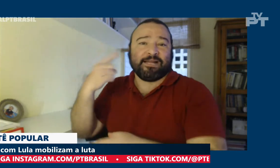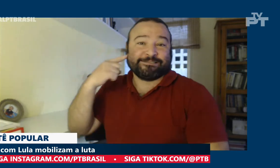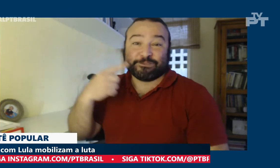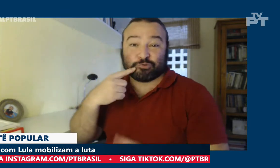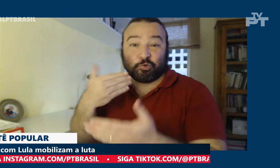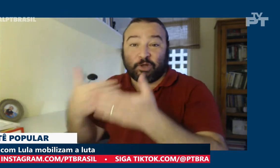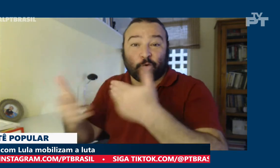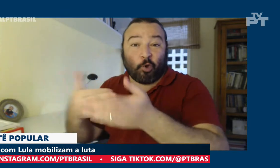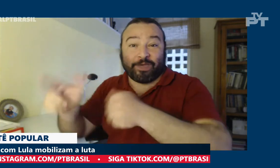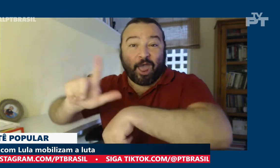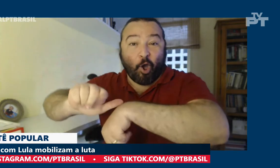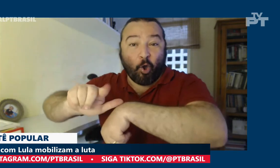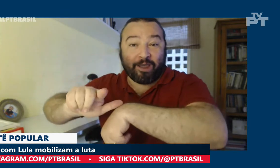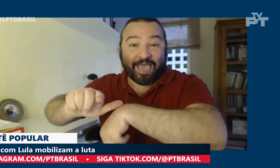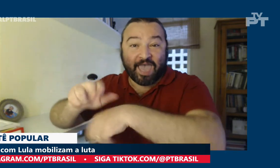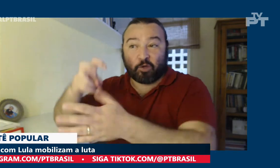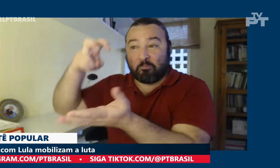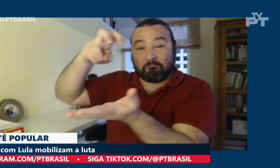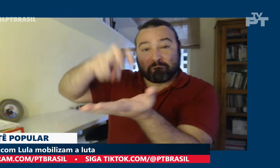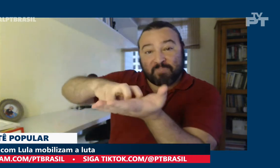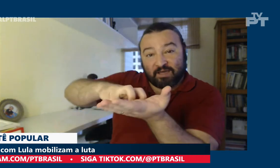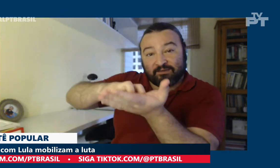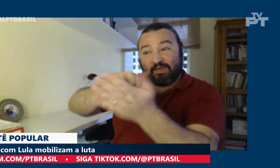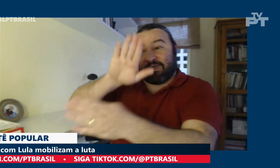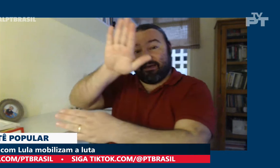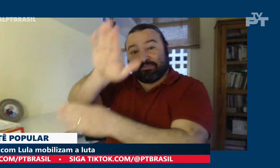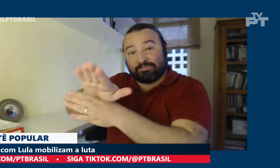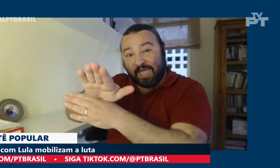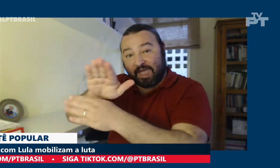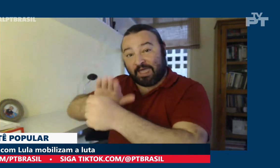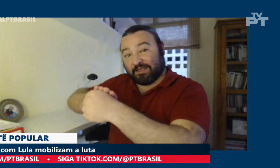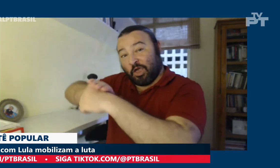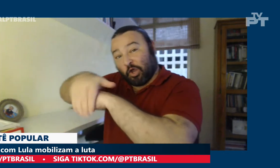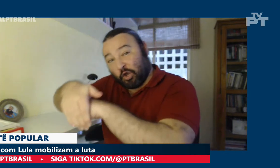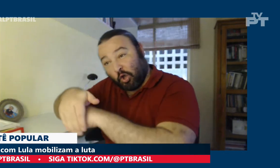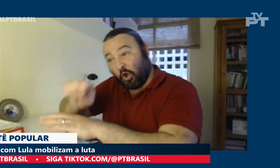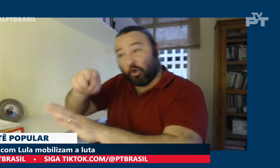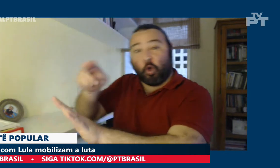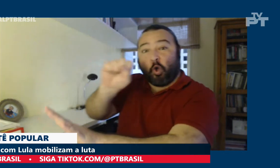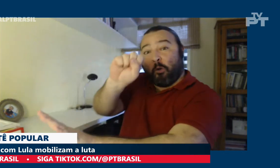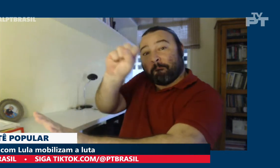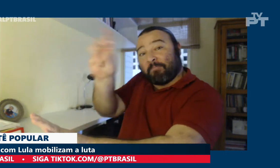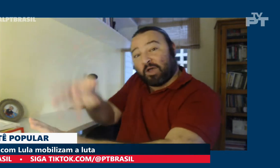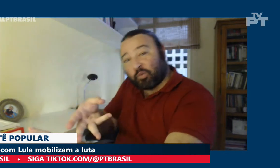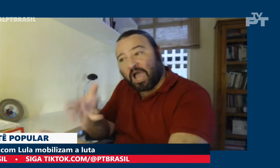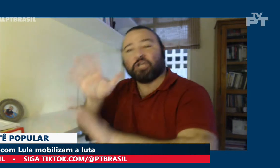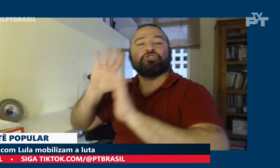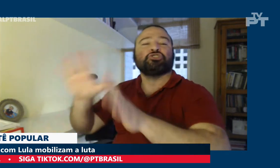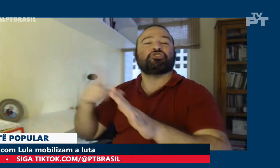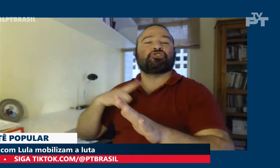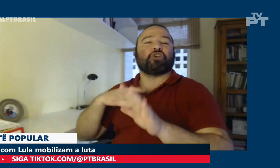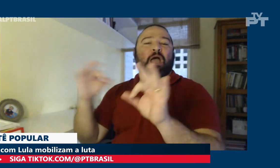sinais. Por exemplo, se acontecer alguma coisa e precisar de apoio a uma pessoa